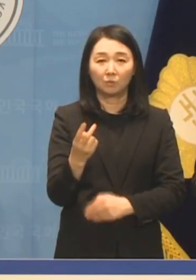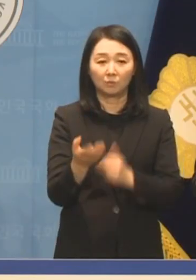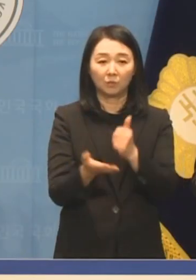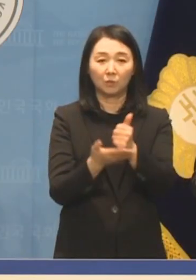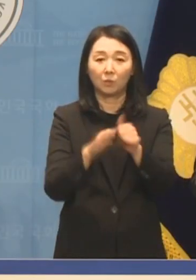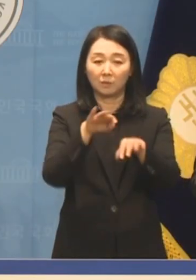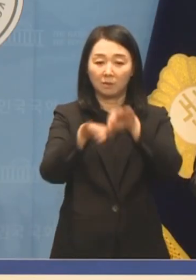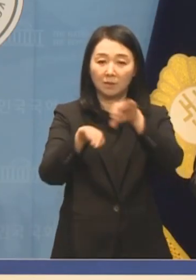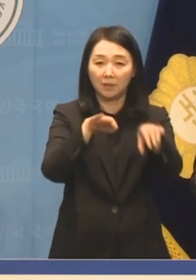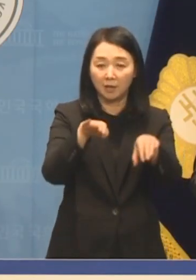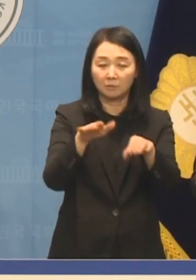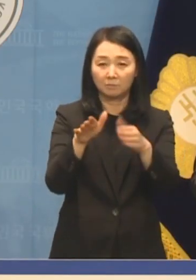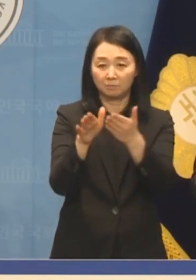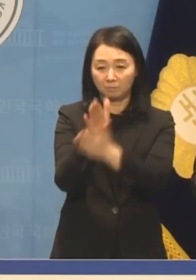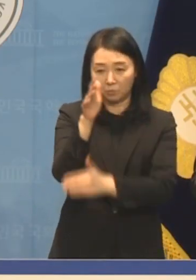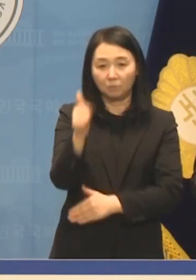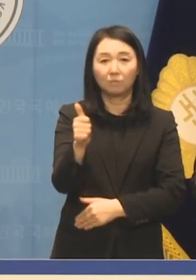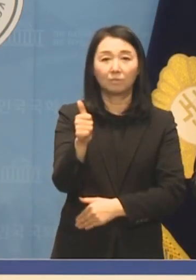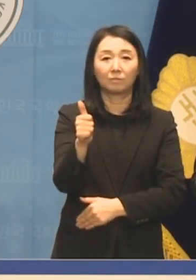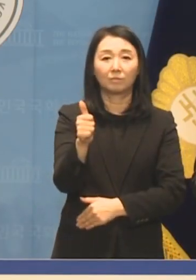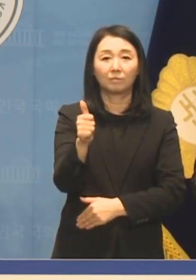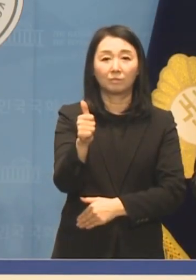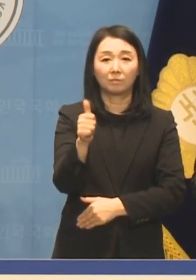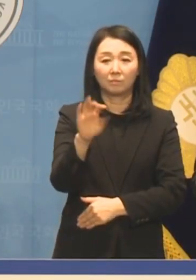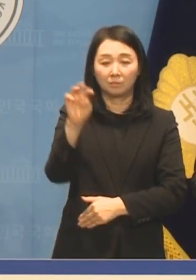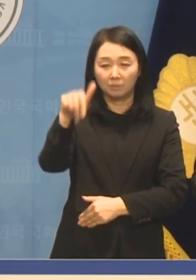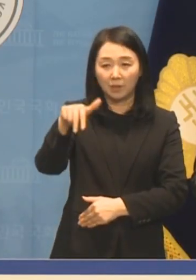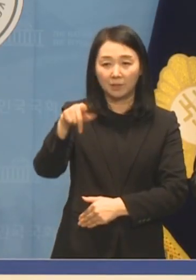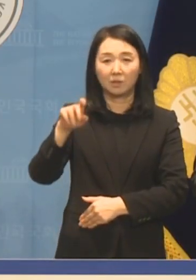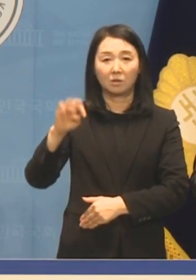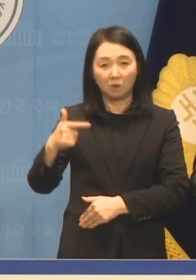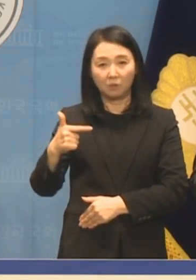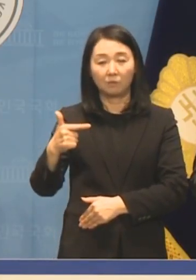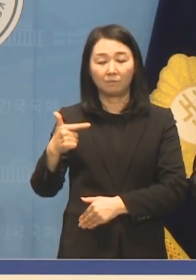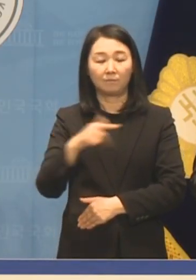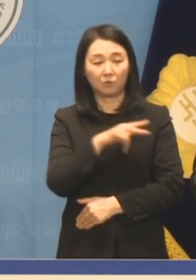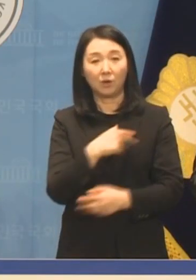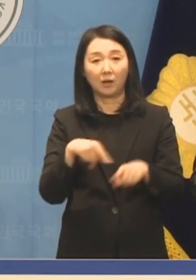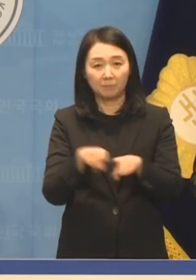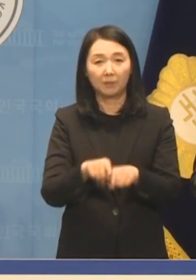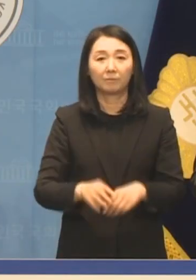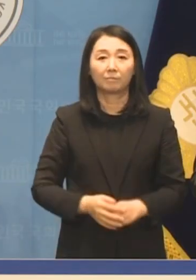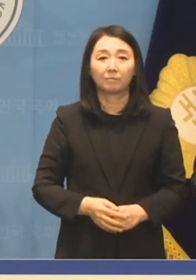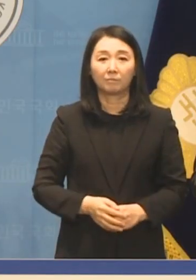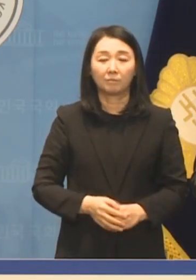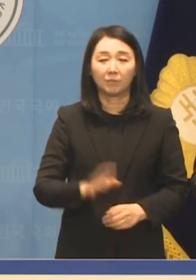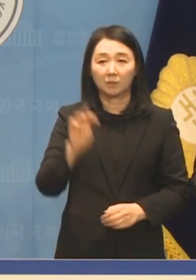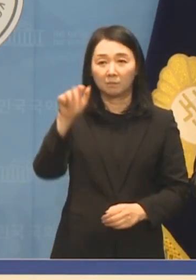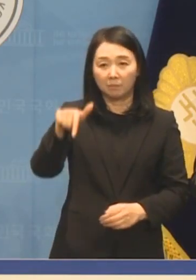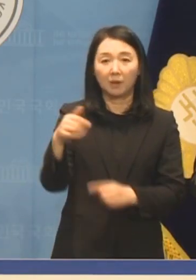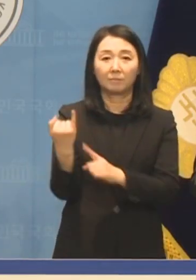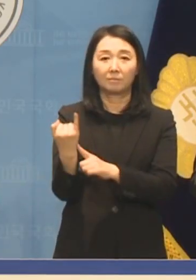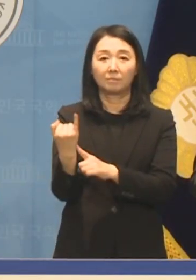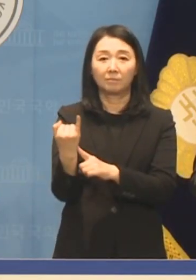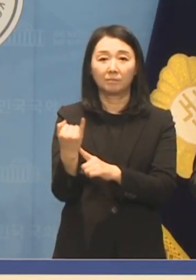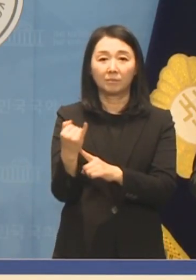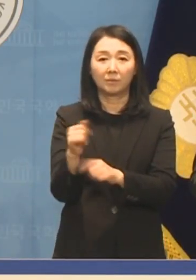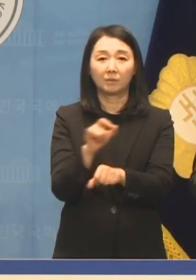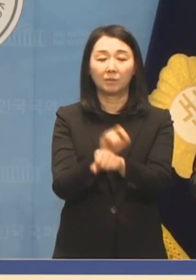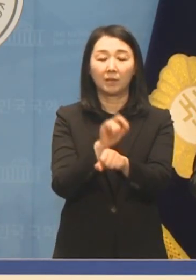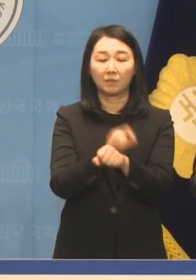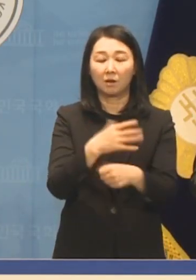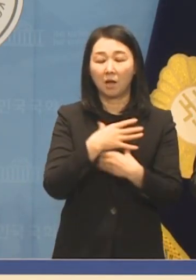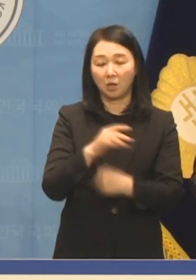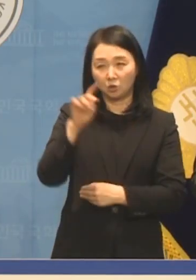공천개입 본부의 박정현 의원님이 오셨습니다. 박정현 의원님은 현재